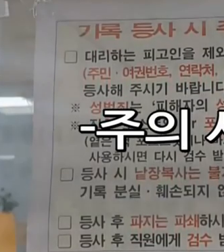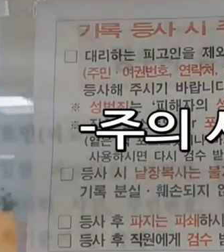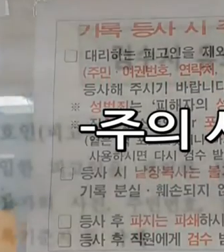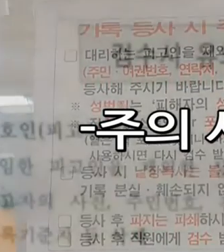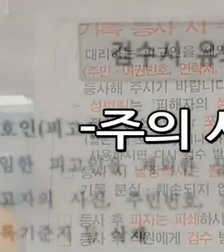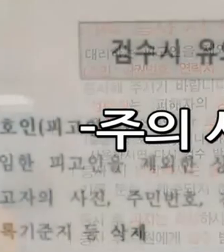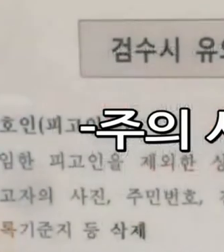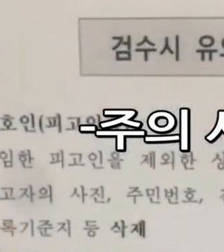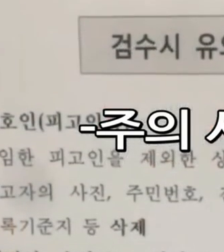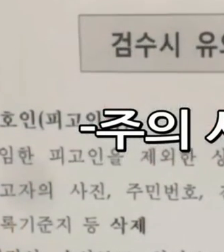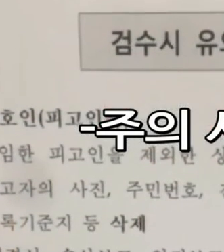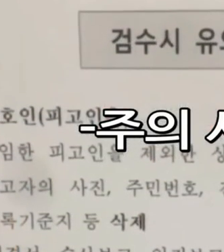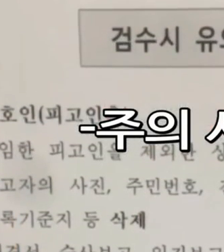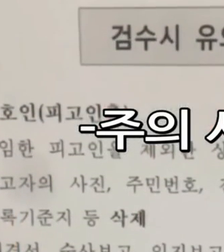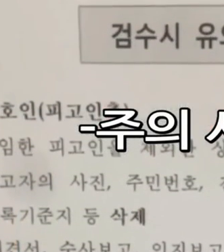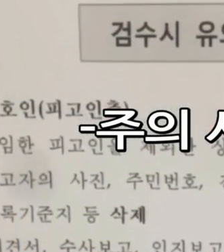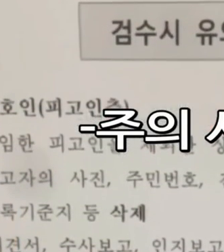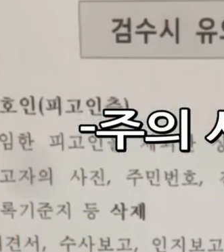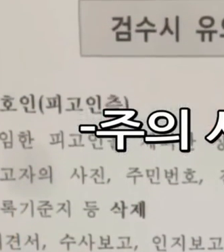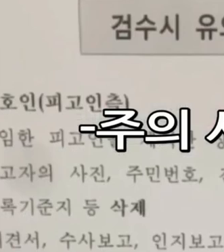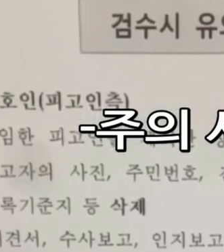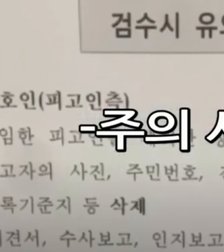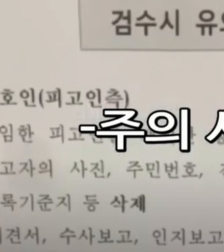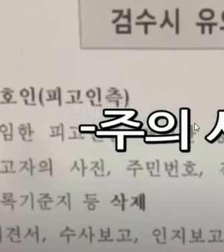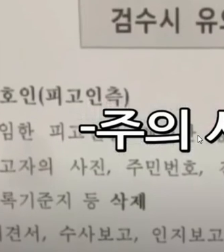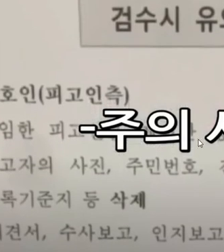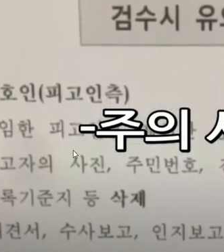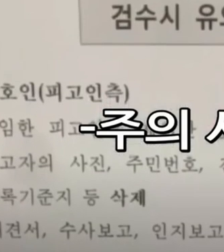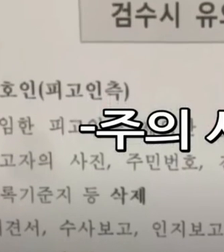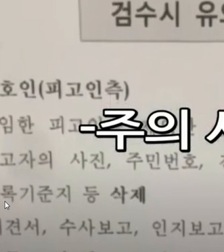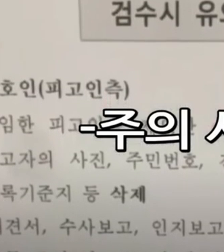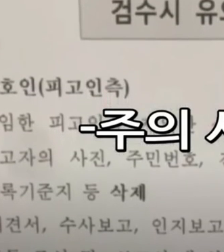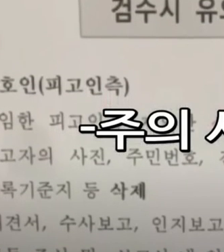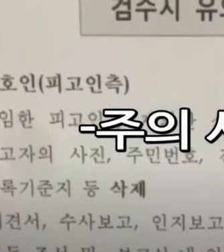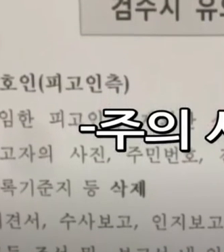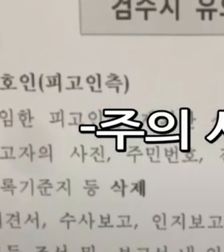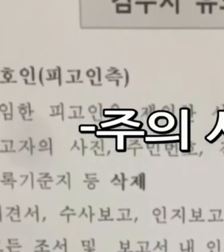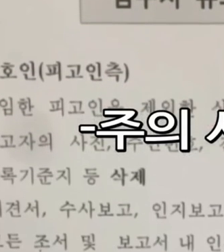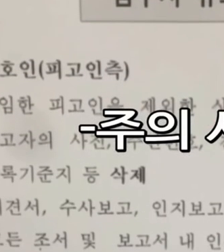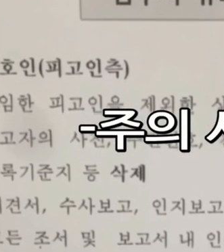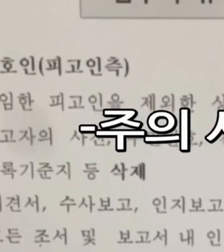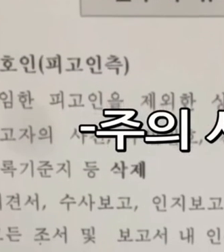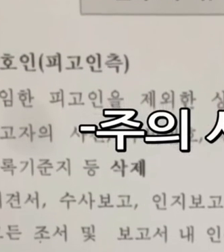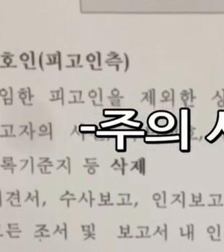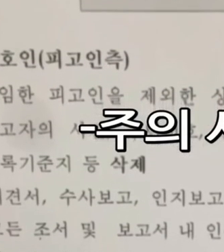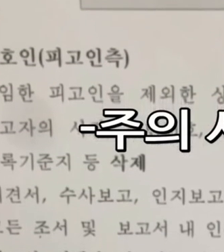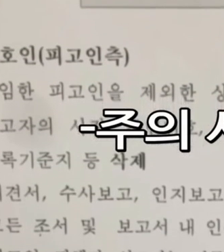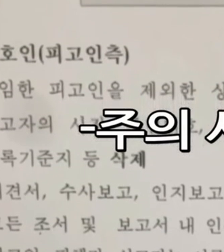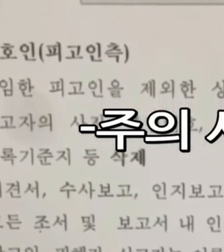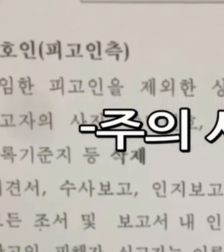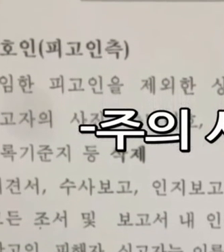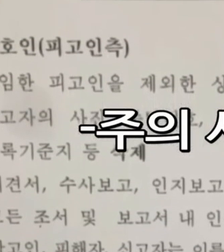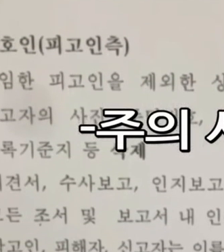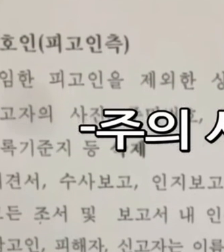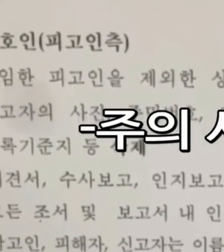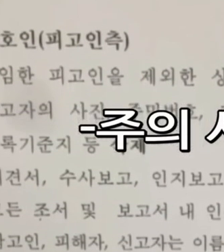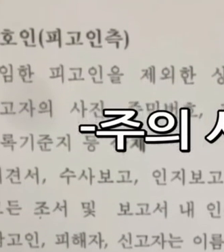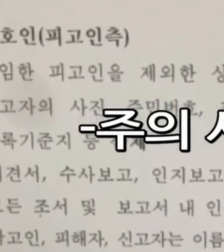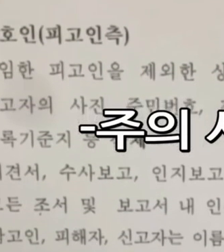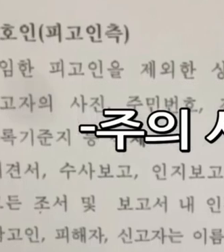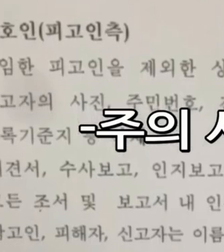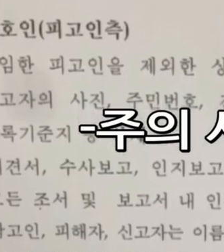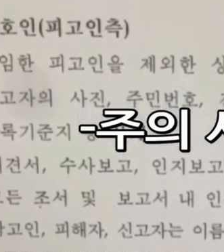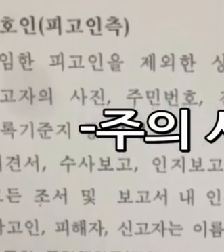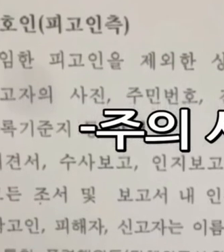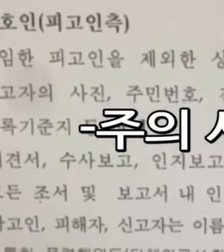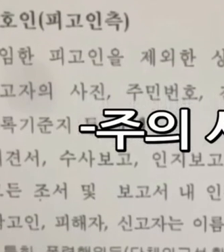주소이며 이메일, 계좌번호 등등 포함되는 경우도 있습니다. 가릴 때 필요한 것은 캐시폰, 검은색